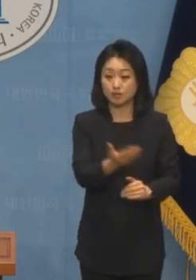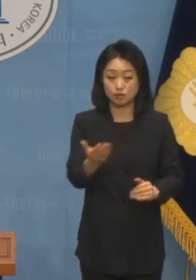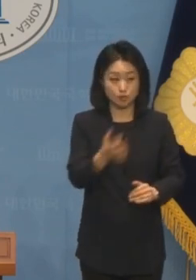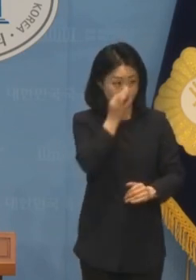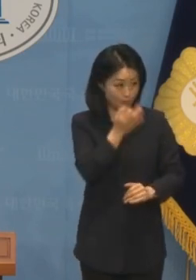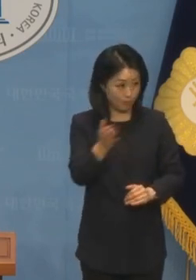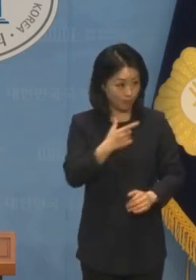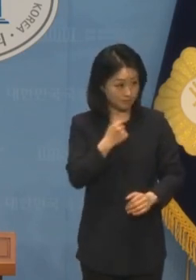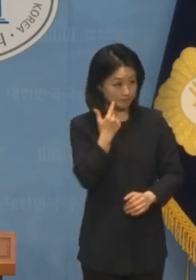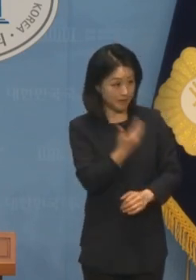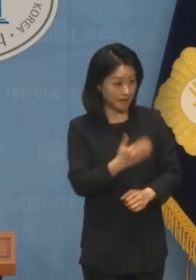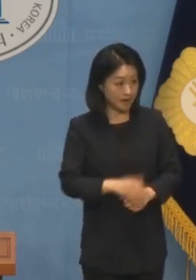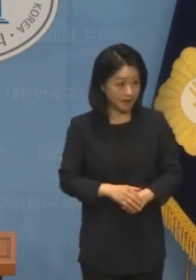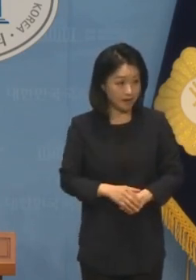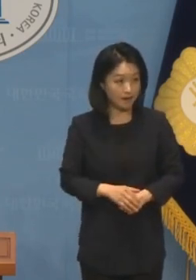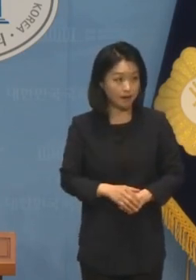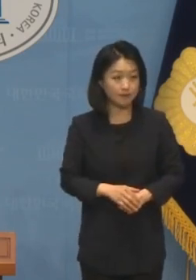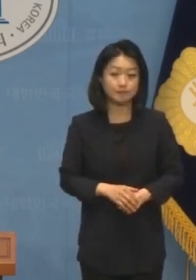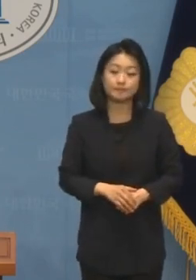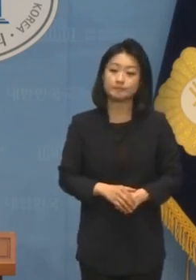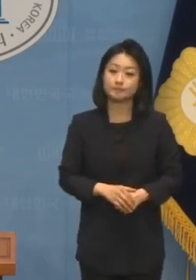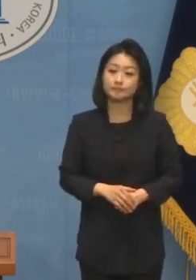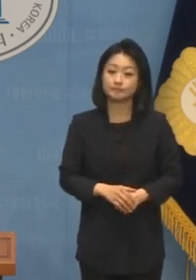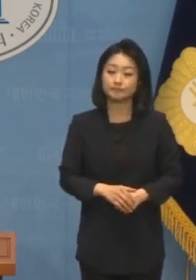보여주려고 작정했습니까?